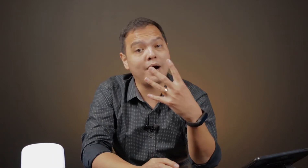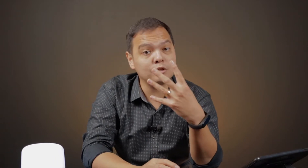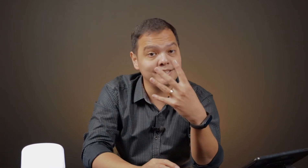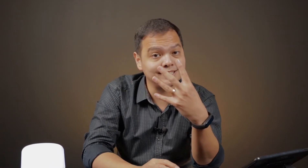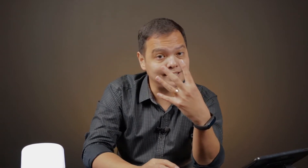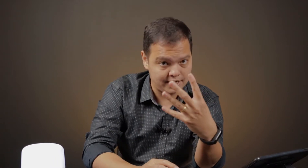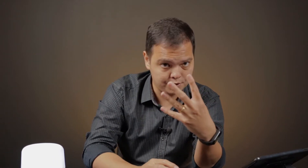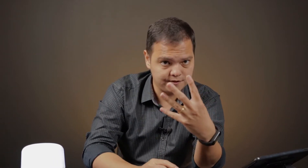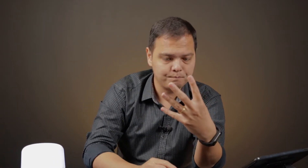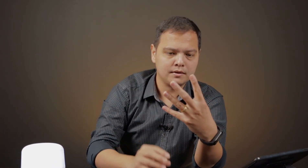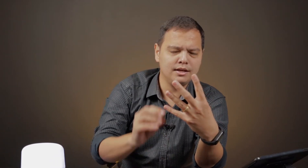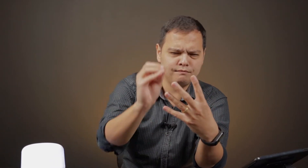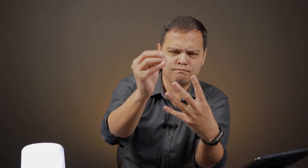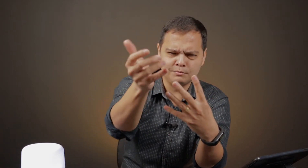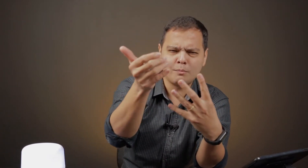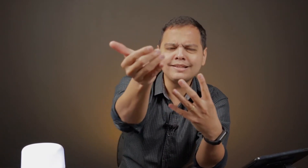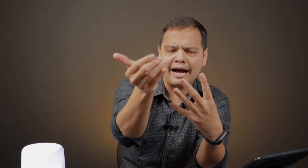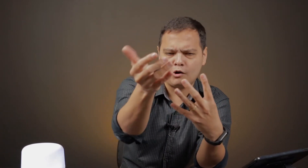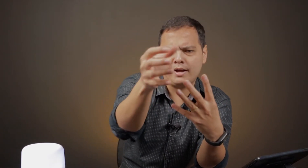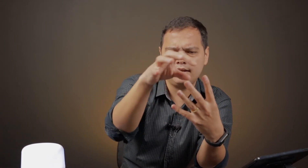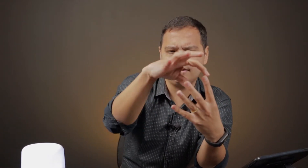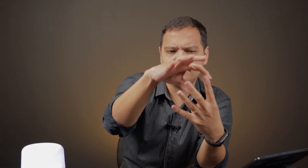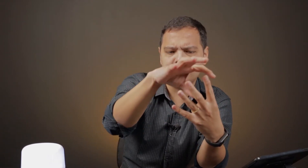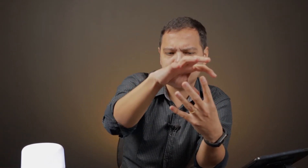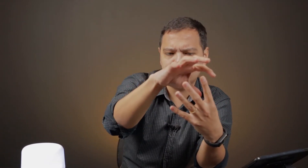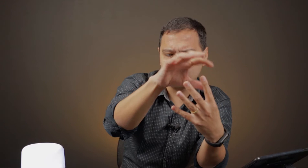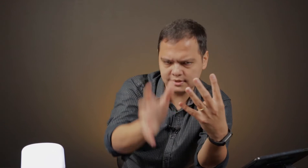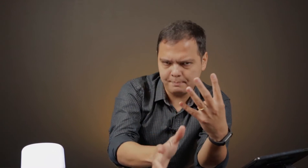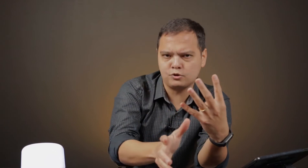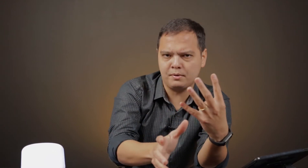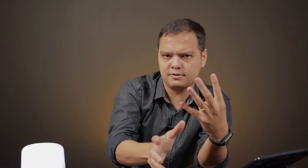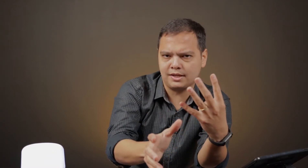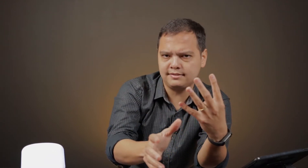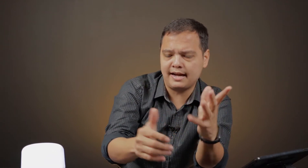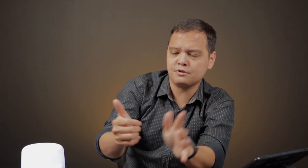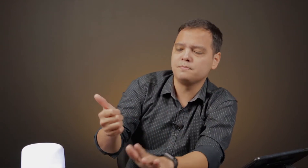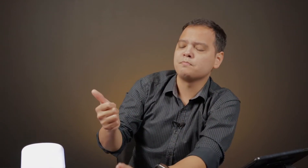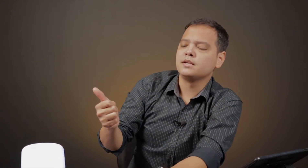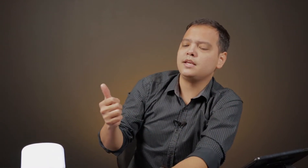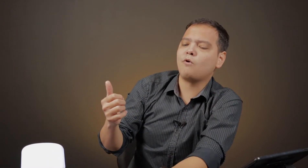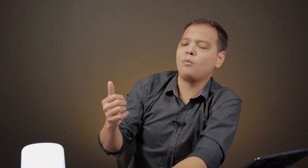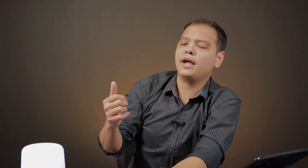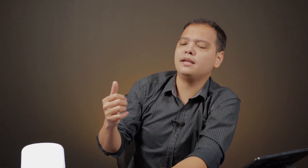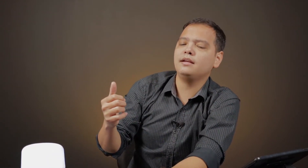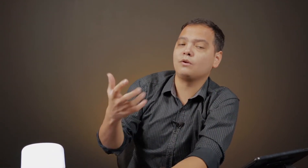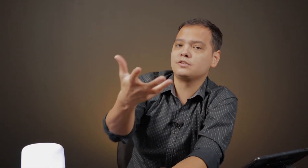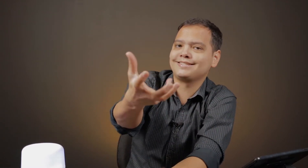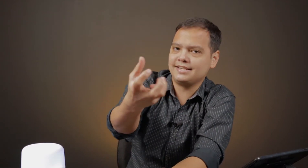4 estágios e vamos comentar como é que você passou por esses 4 estágios e como é que nós